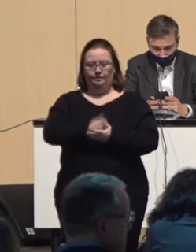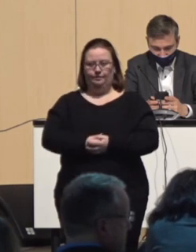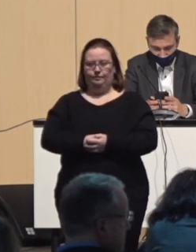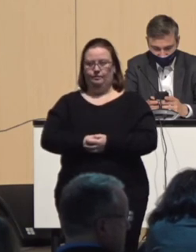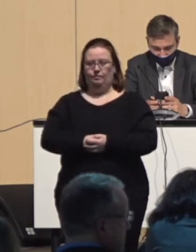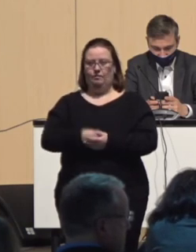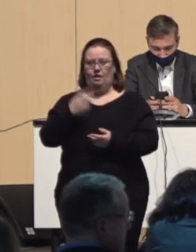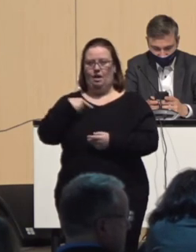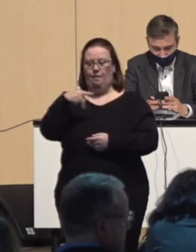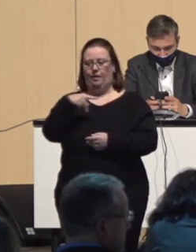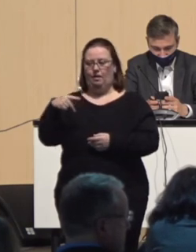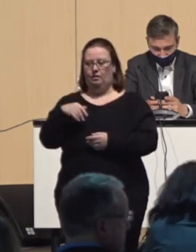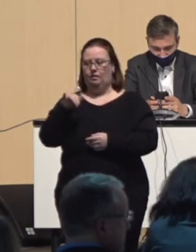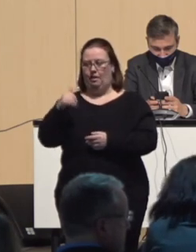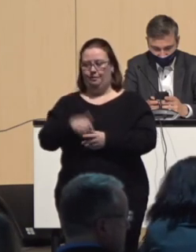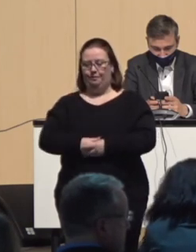Herr Pinkert,